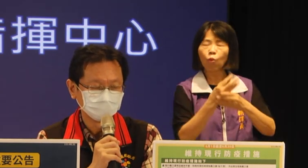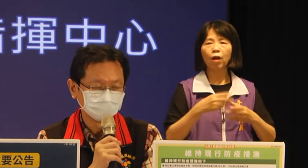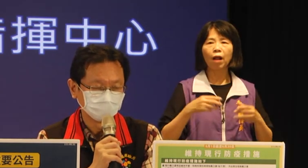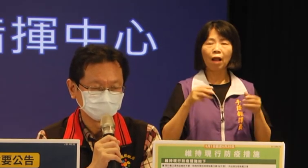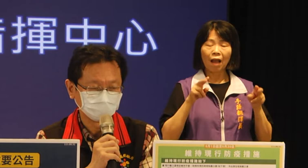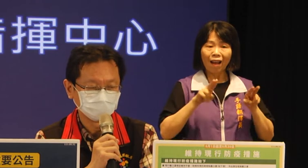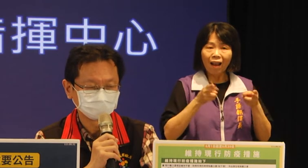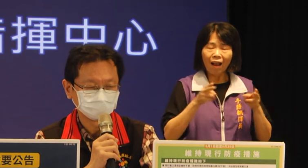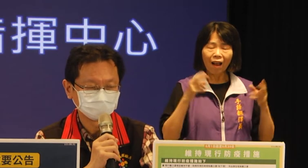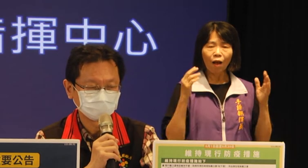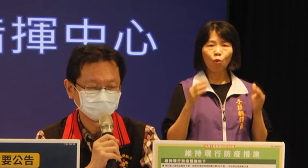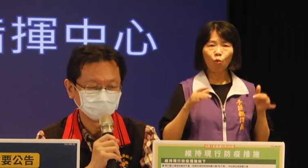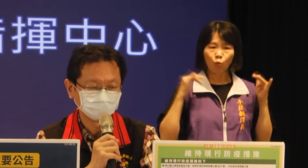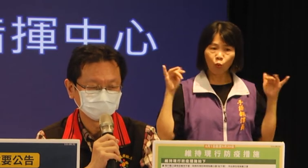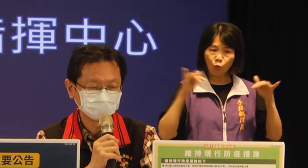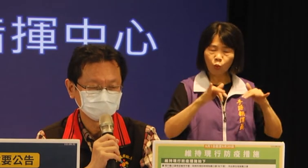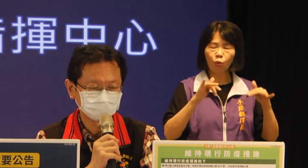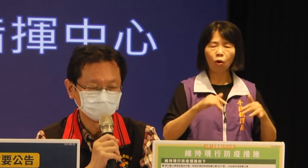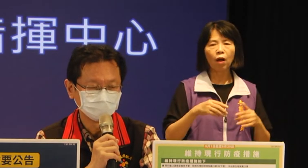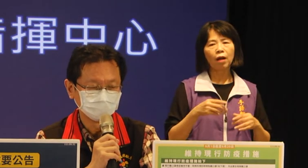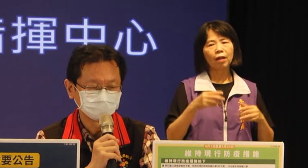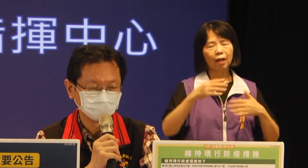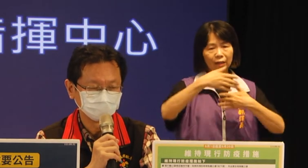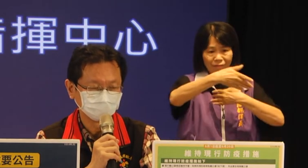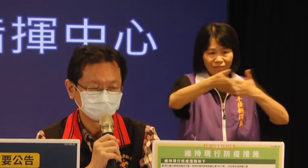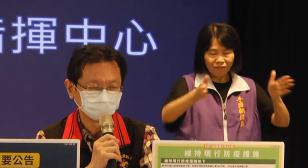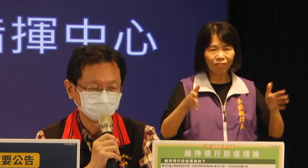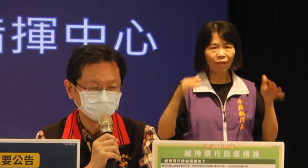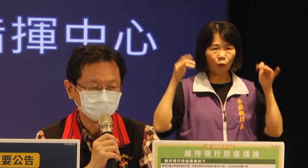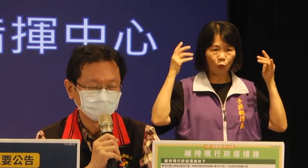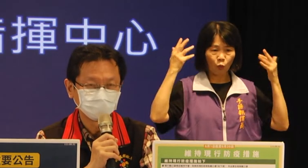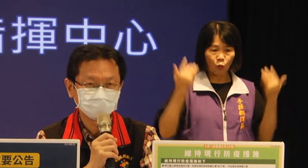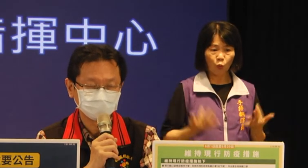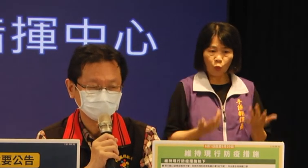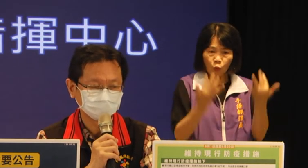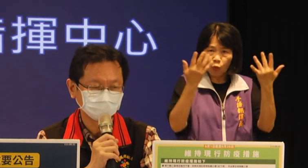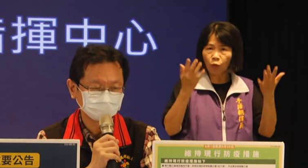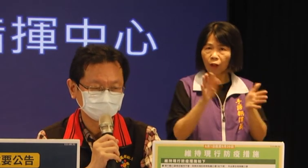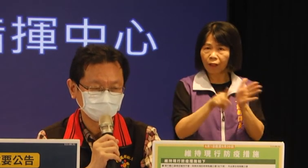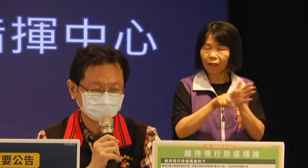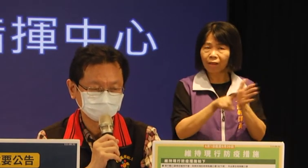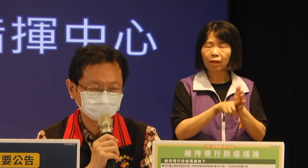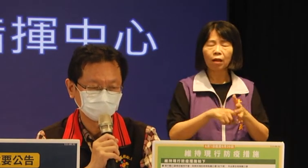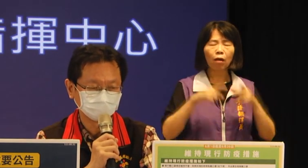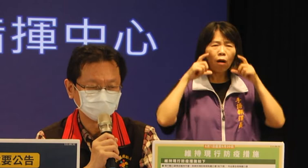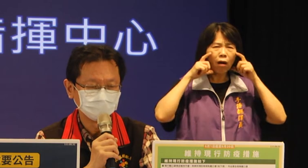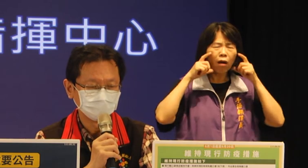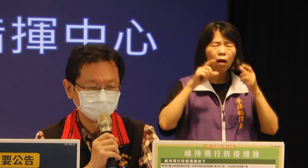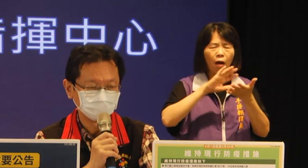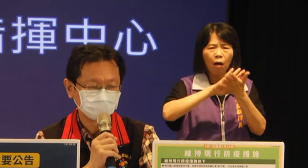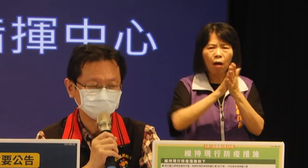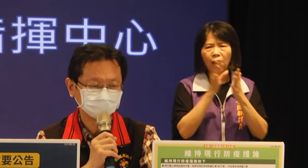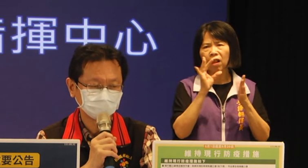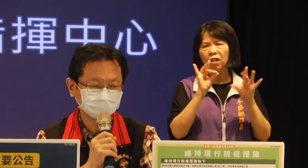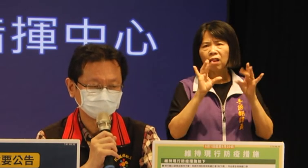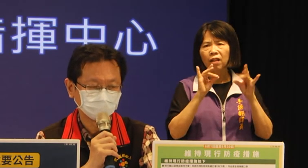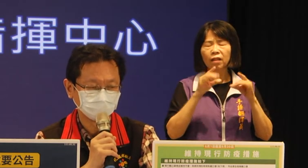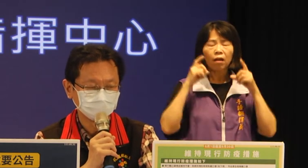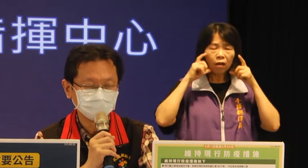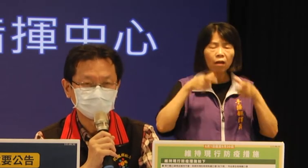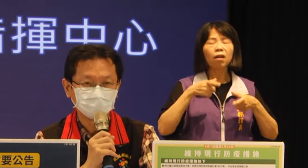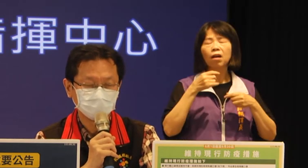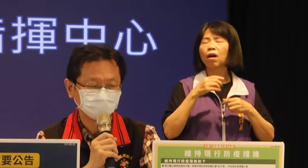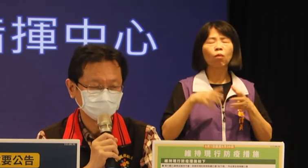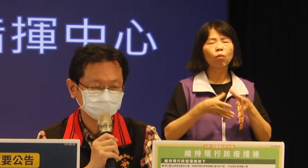箱水疗设施、三温暖、蒸汽室、水域活动等会使你的口罩潮湿的场合，你也可以不用戴口